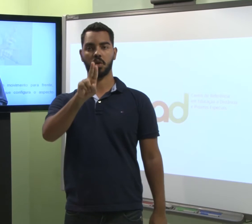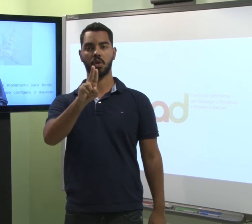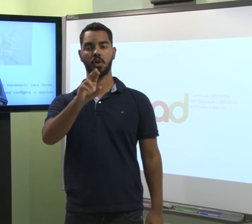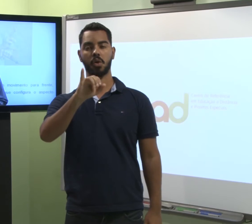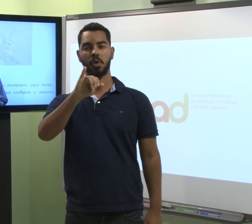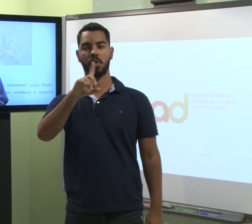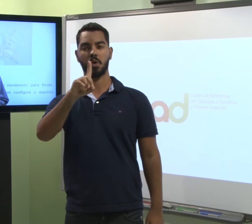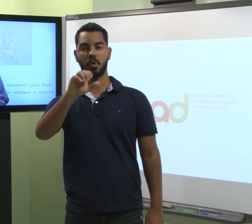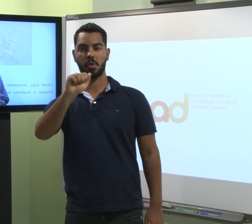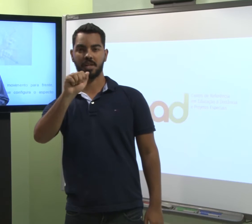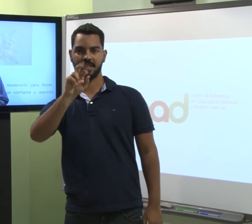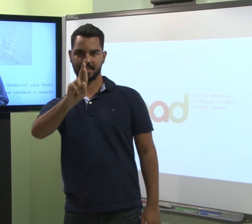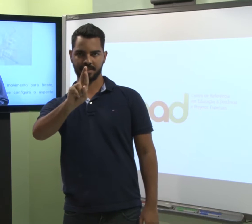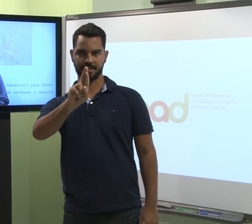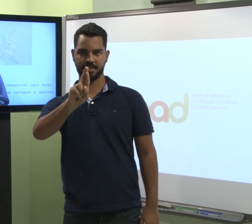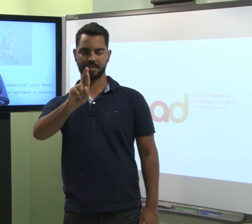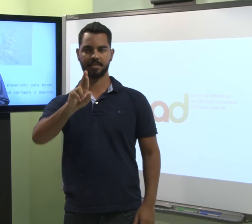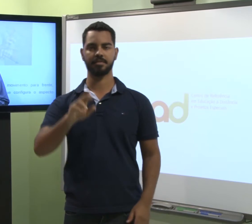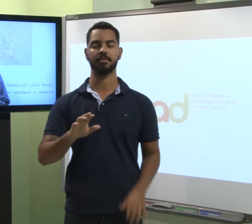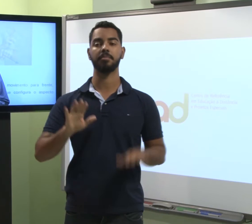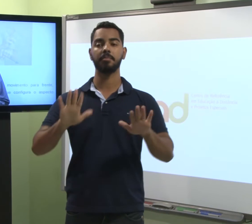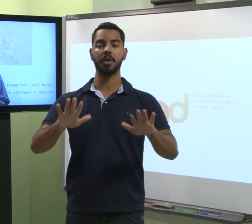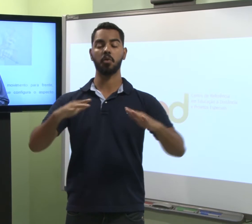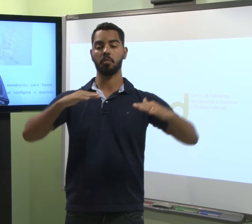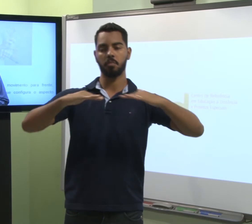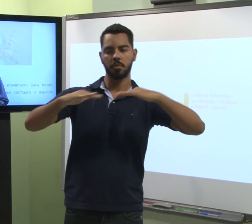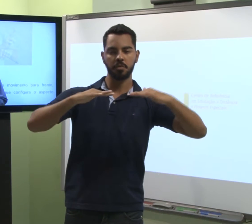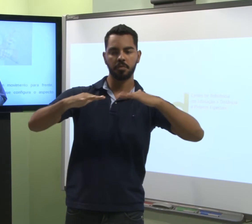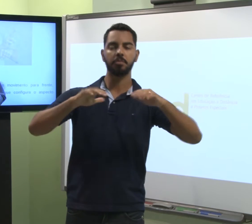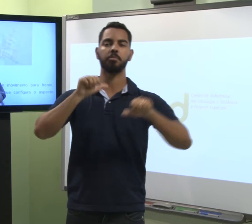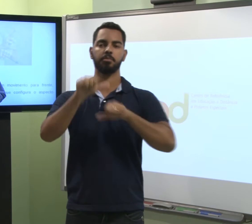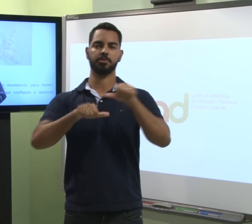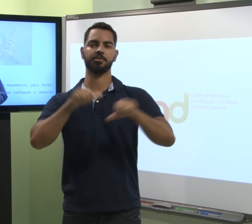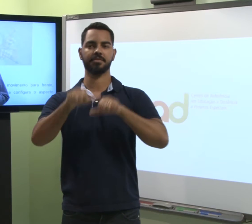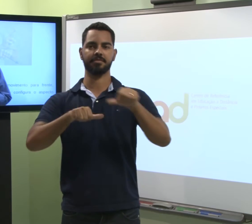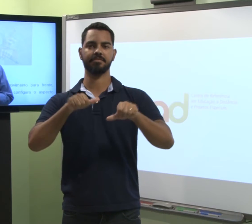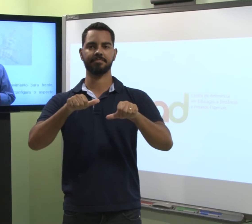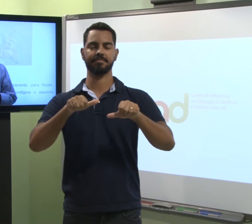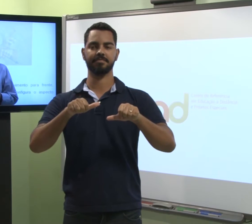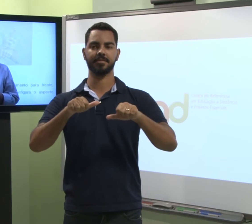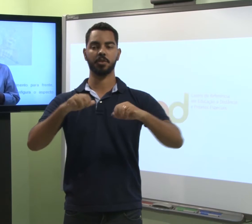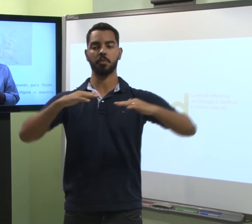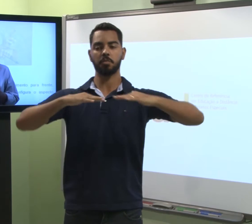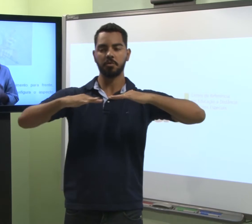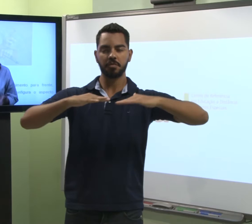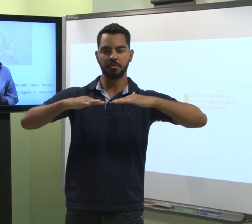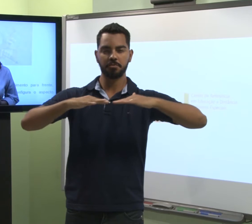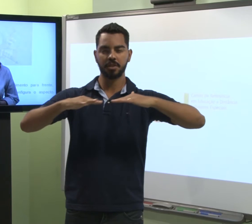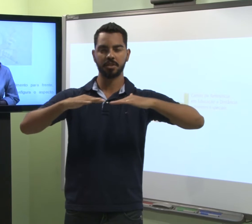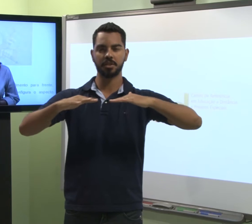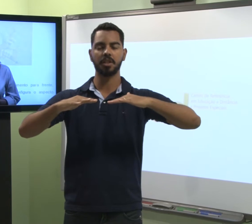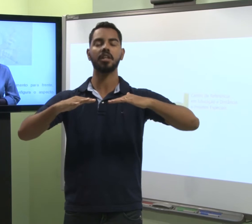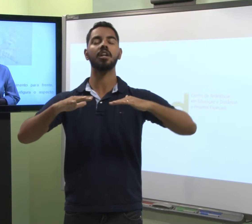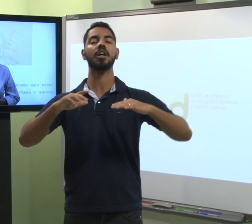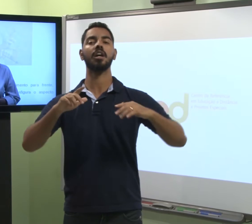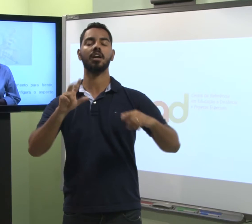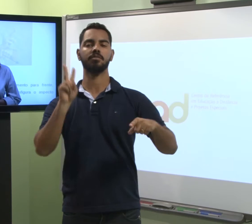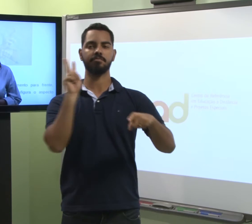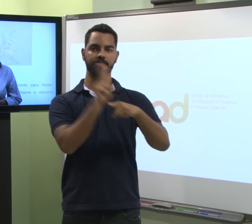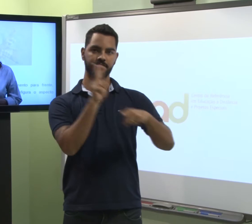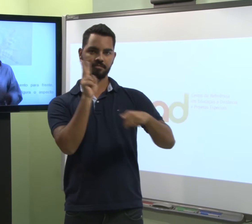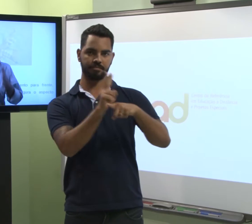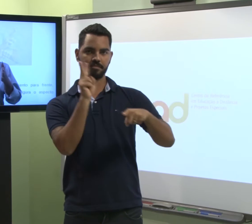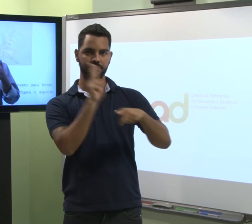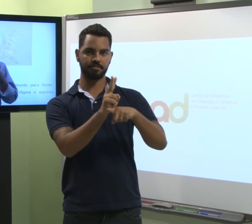é a frequência utilizada em um sinal e em outro, ou seja, a frequência utilizada no movimento. E